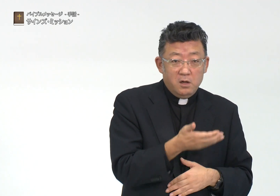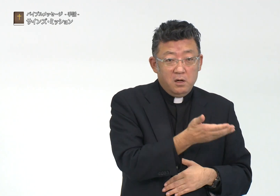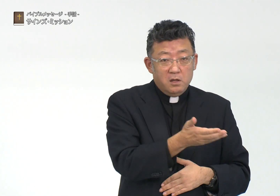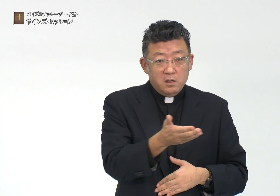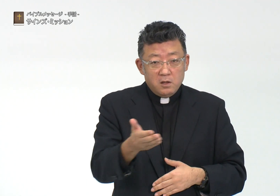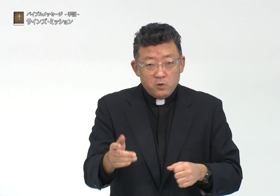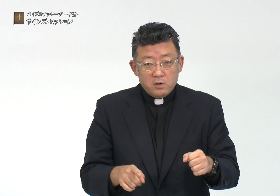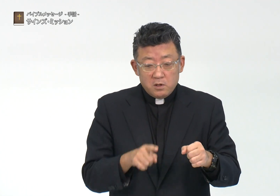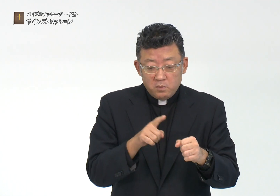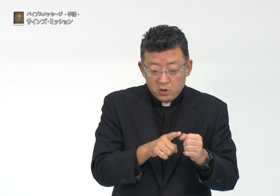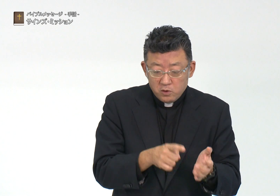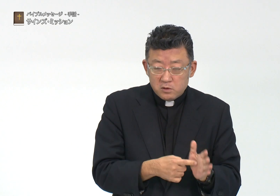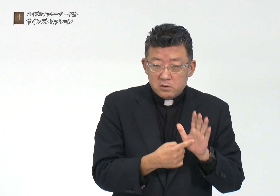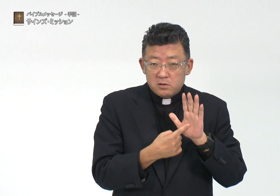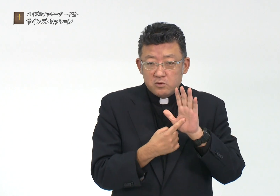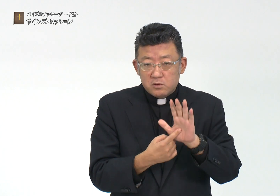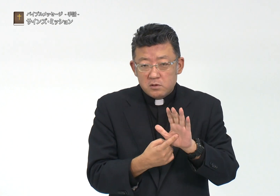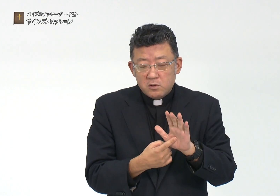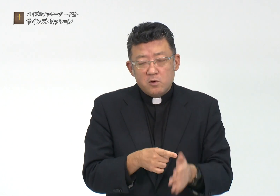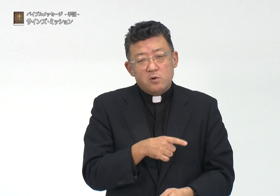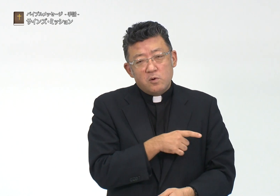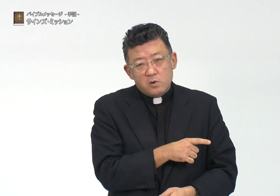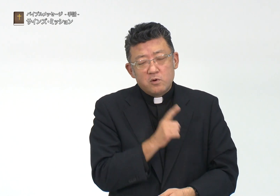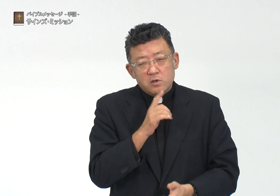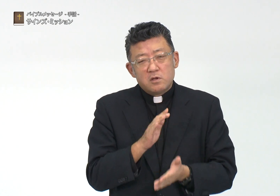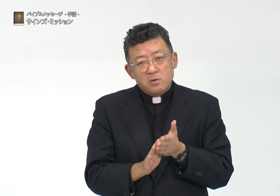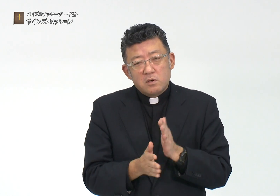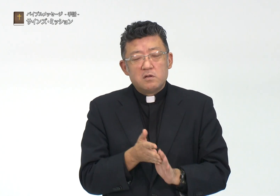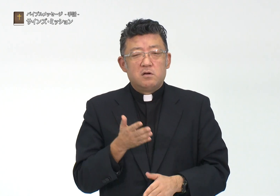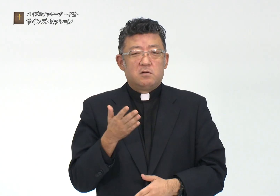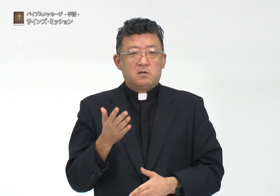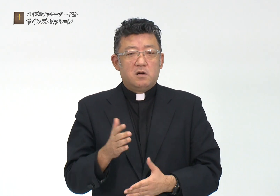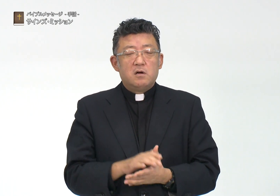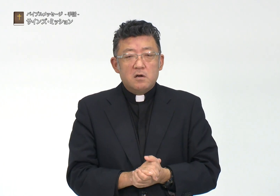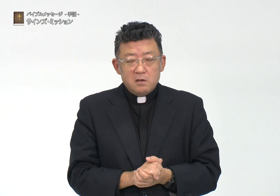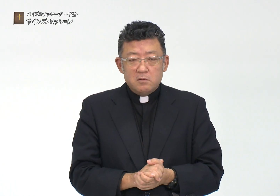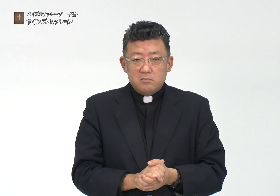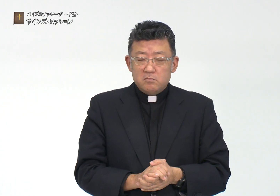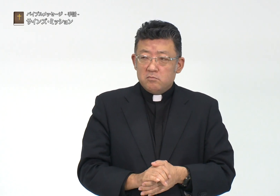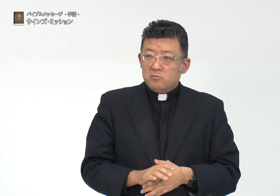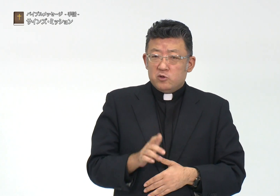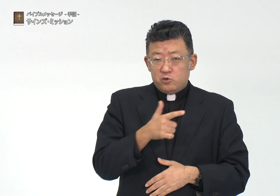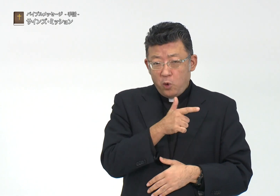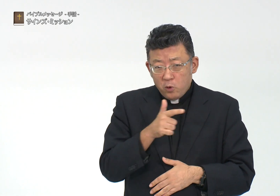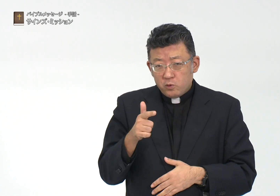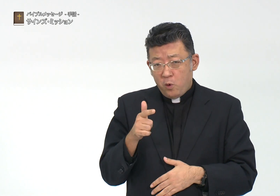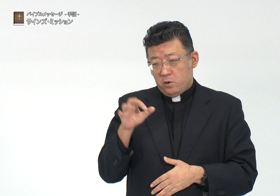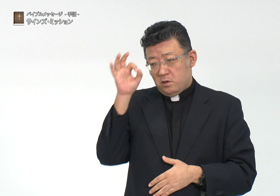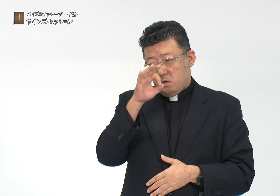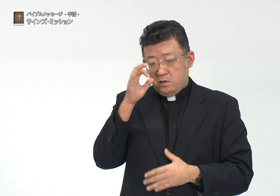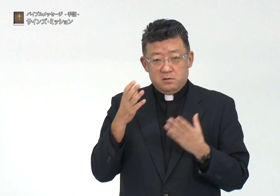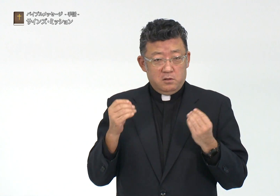それがあなたがたのための印ということはこのことではないだろうか